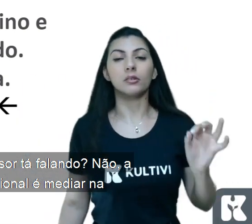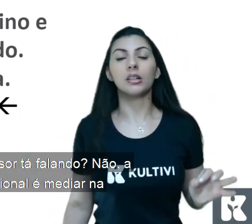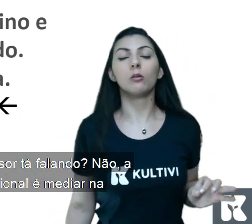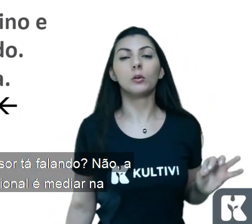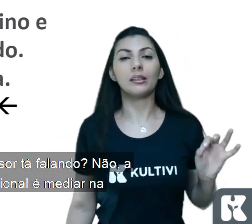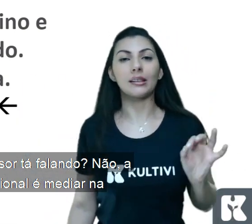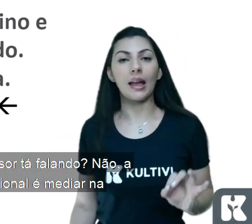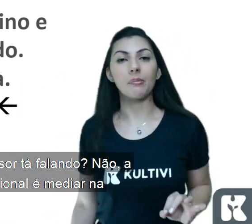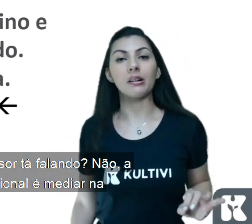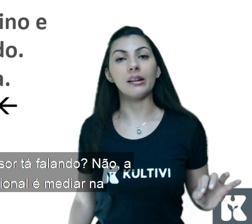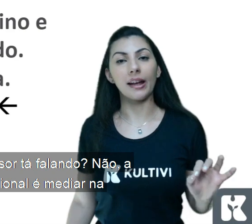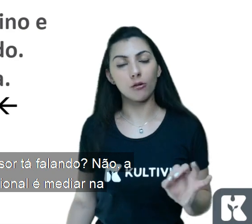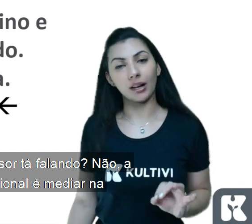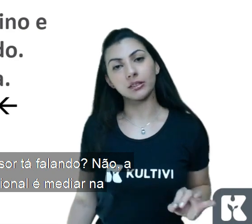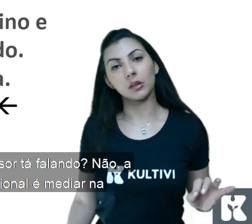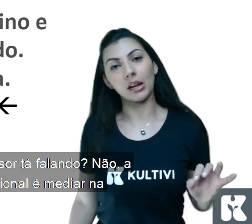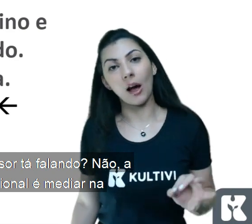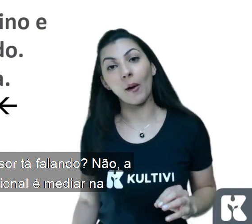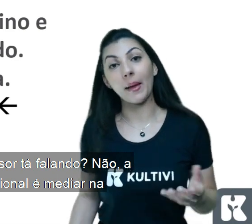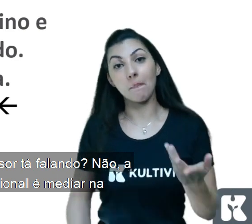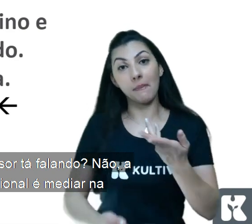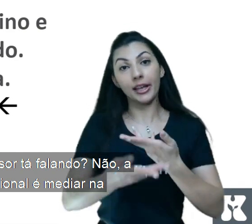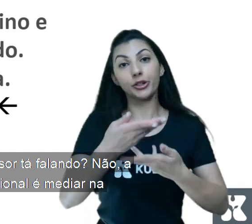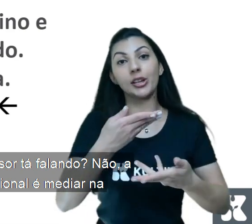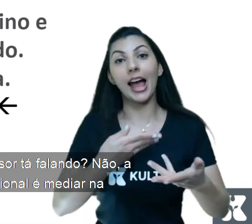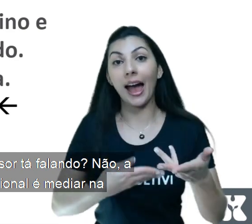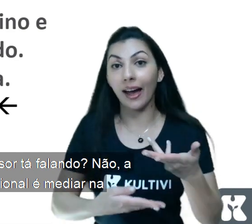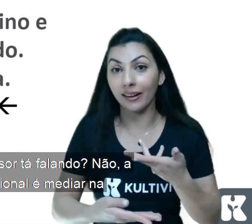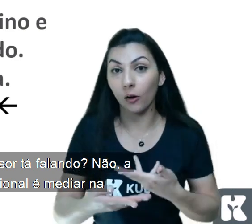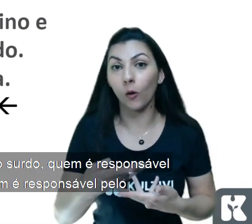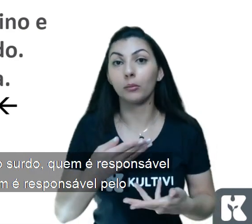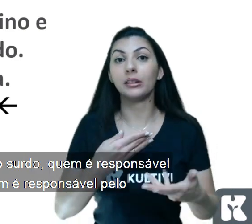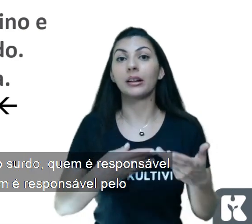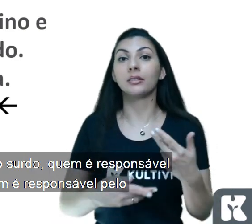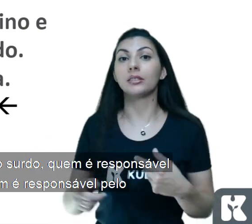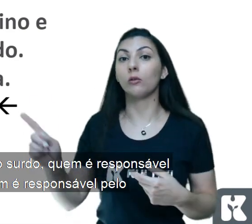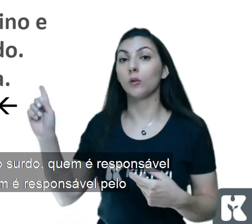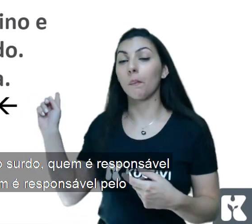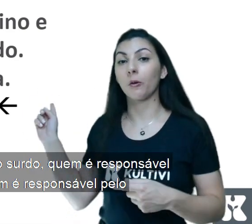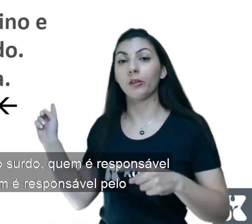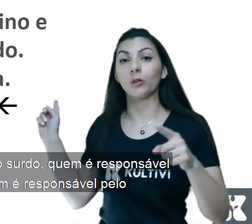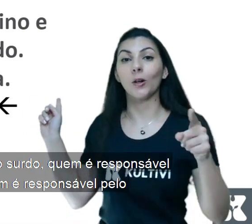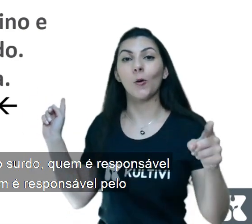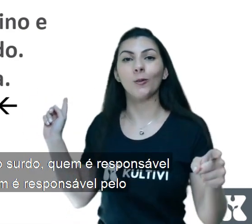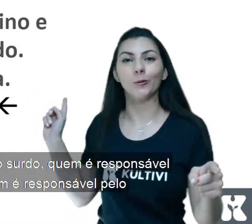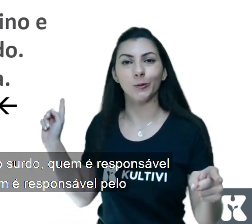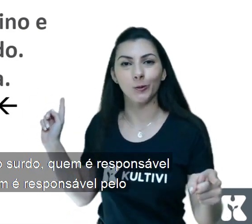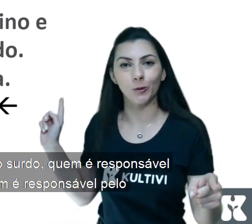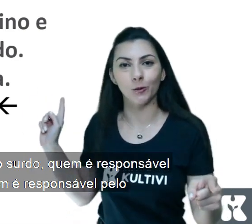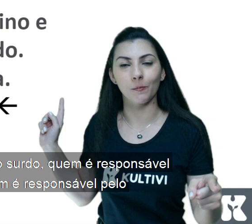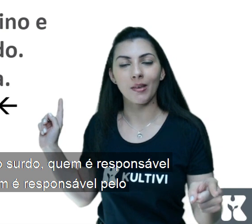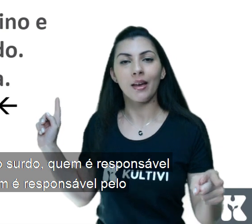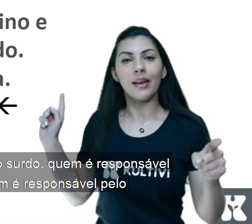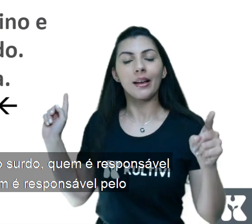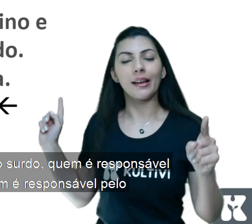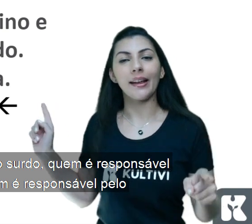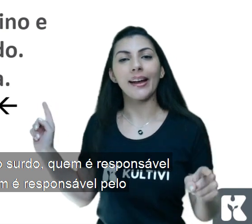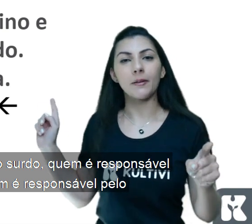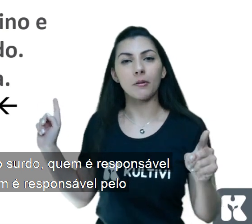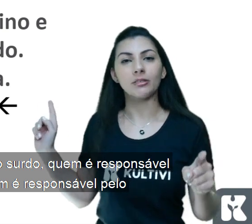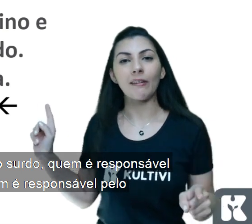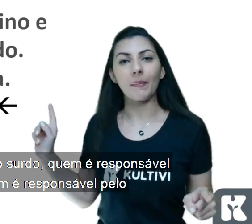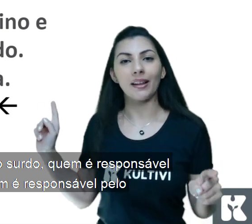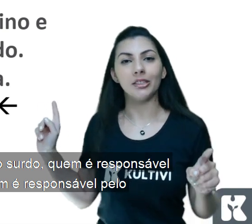A função do intérprete educacional é mediar na comunicação do professor com o aluno surdo.